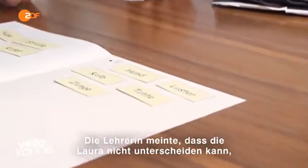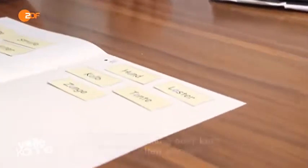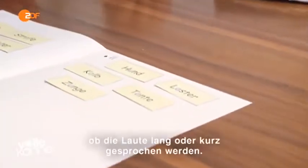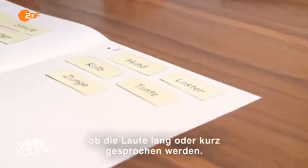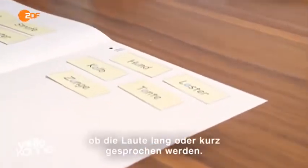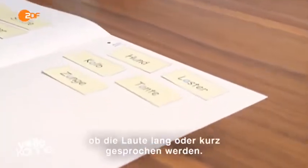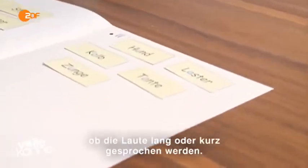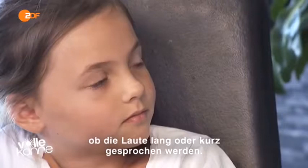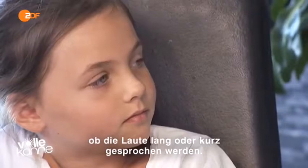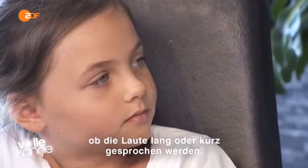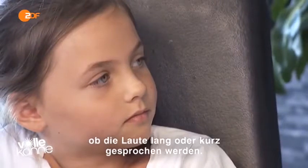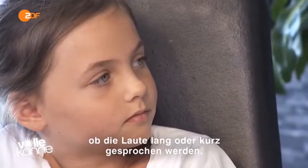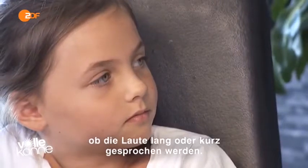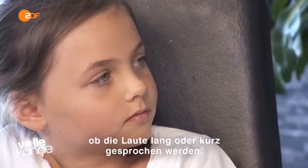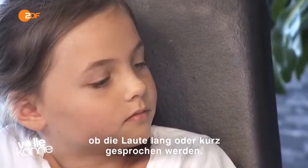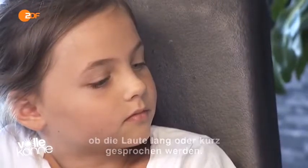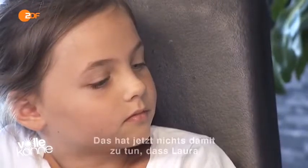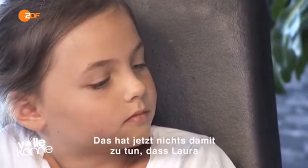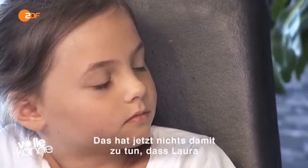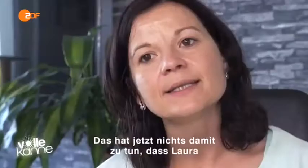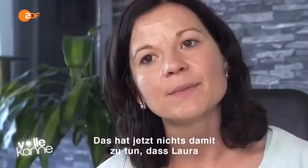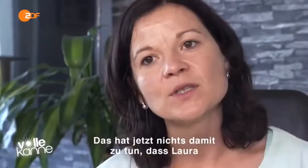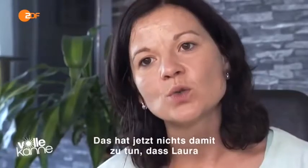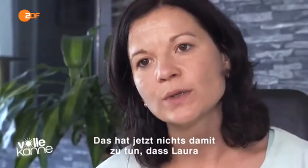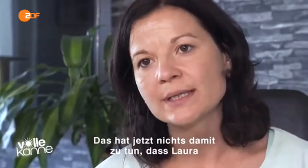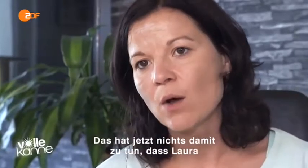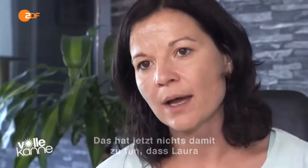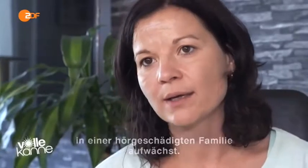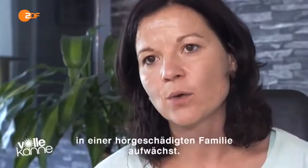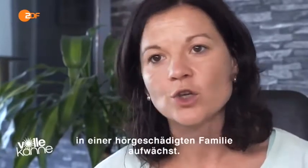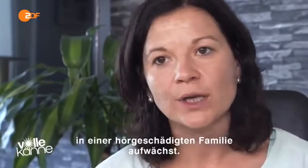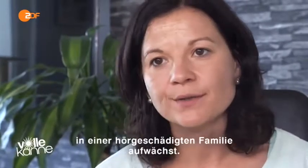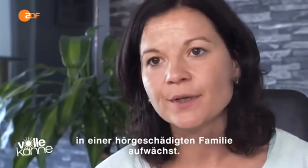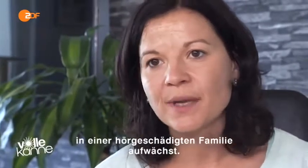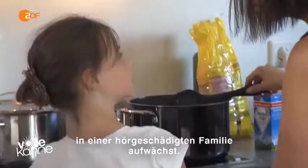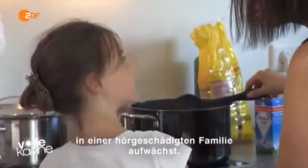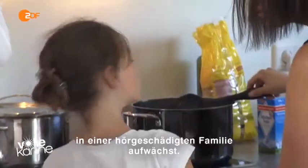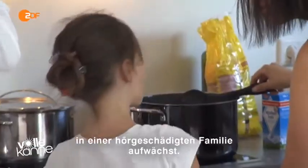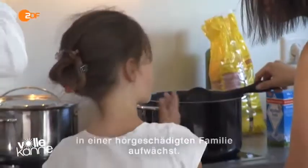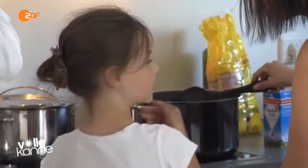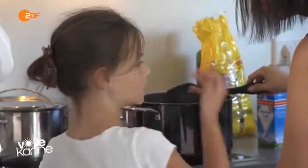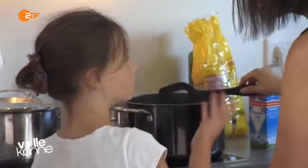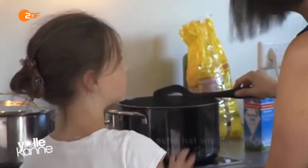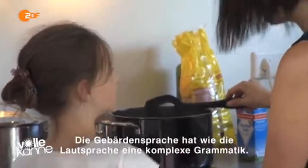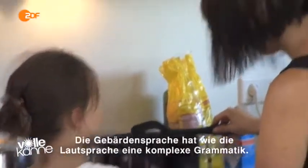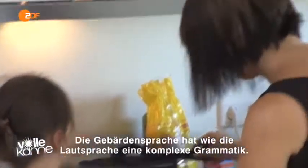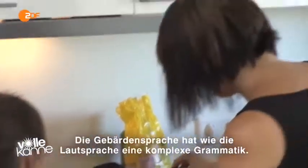kann, ob die Laute lang oder kurz gesprochen werden. Das hat jetzt nichts damit zu tun, dass Laura in einer hörgeschädigten Familie aufwächst.